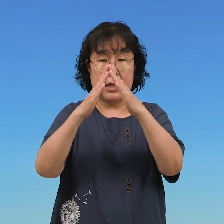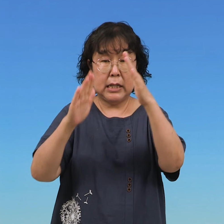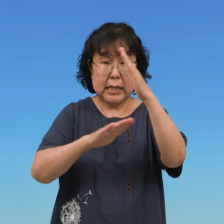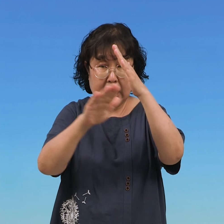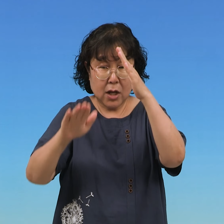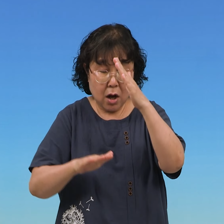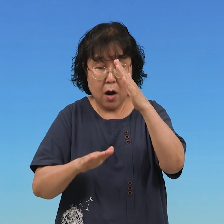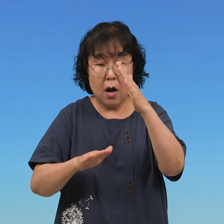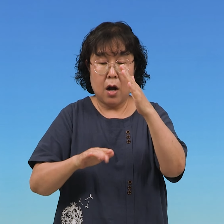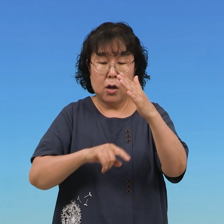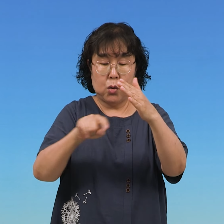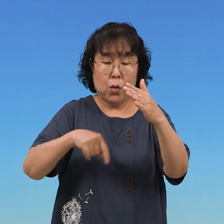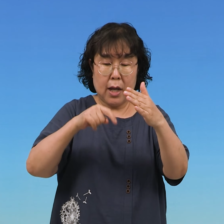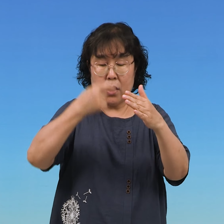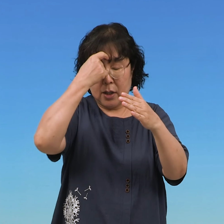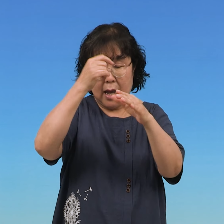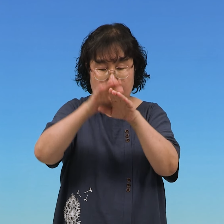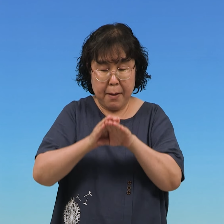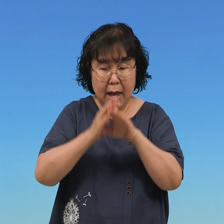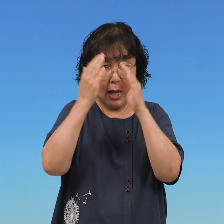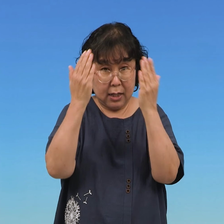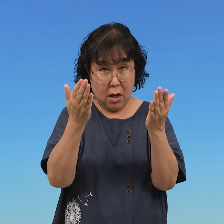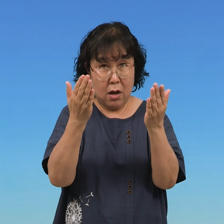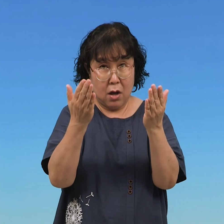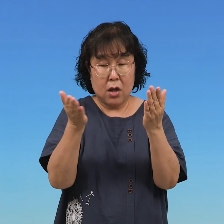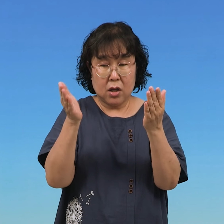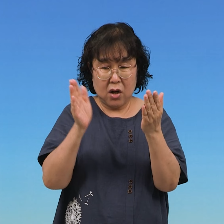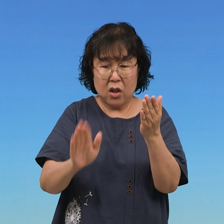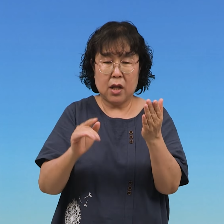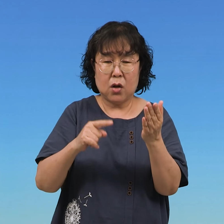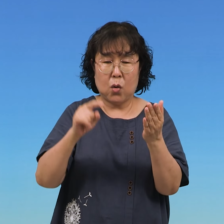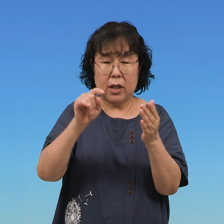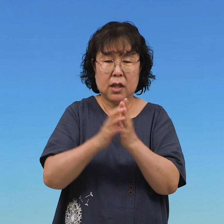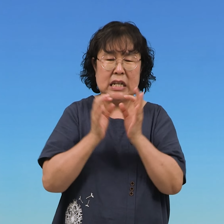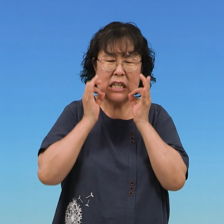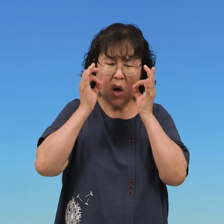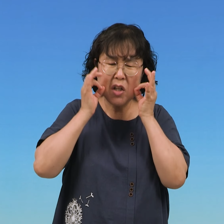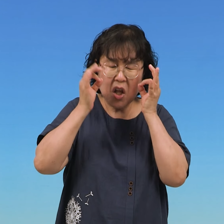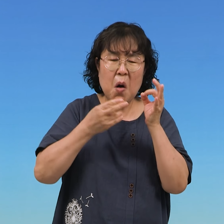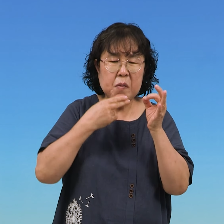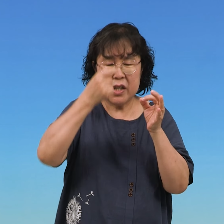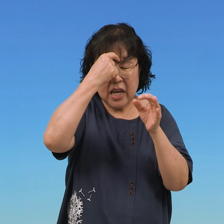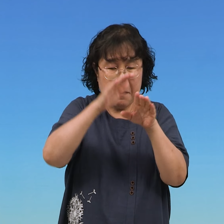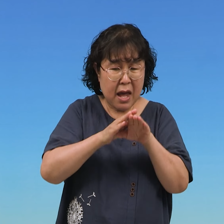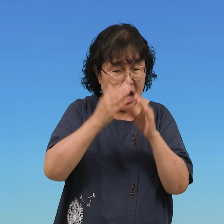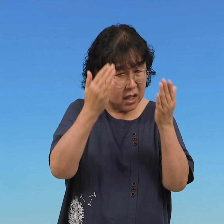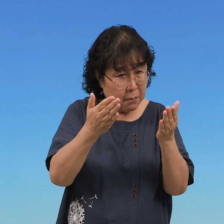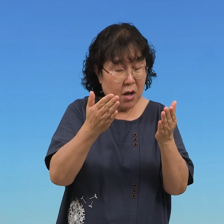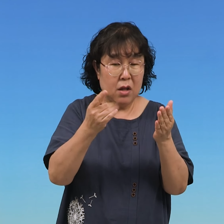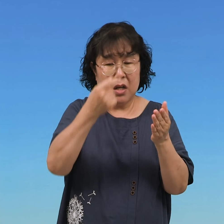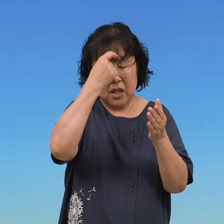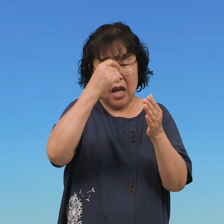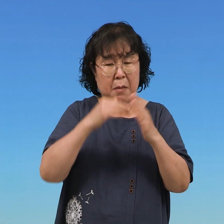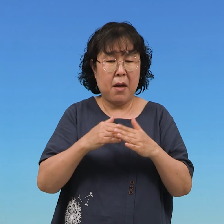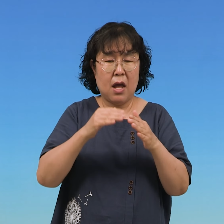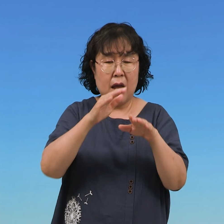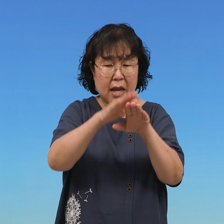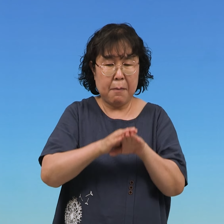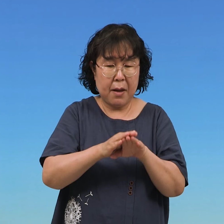드리는데 여러분이 거기서 성의 없이 그냥 건성으로 때우면 그건 예배를 안 드린 거예요. 오늘 여러분